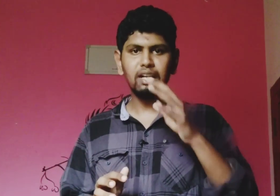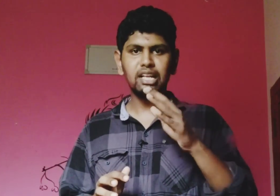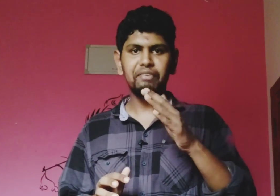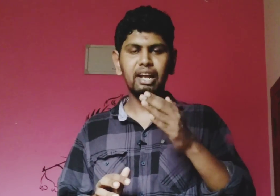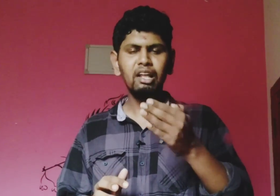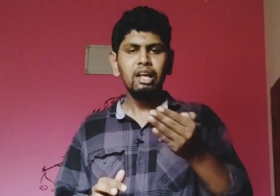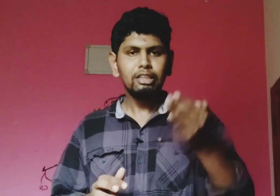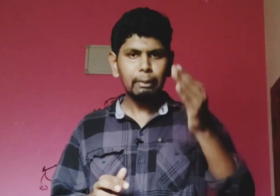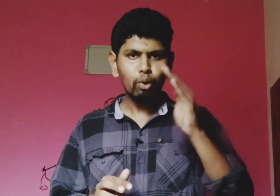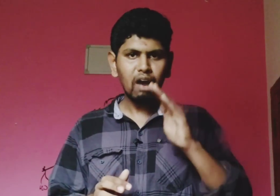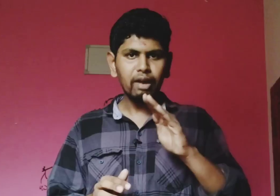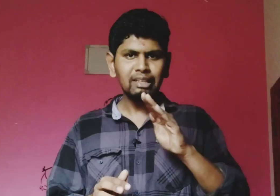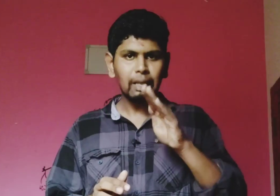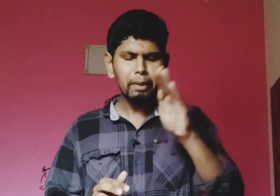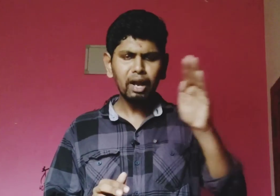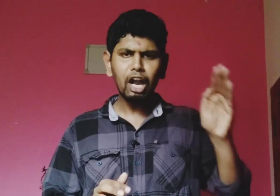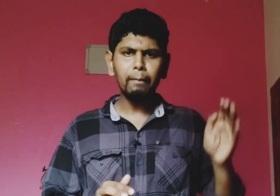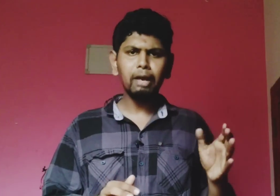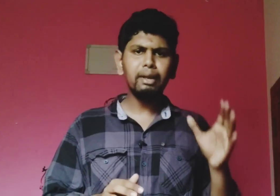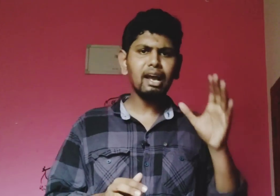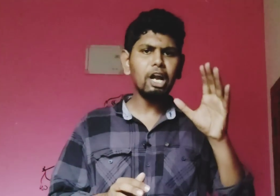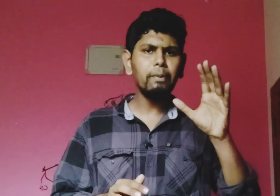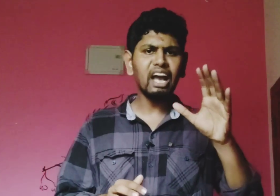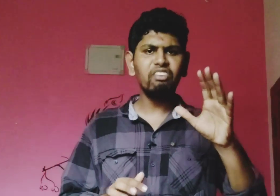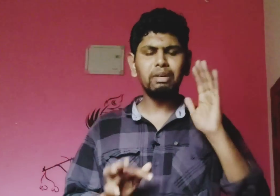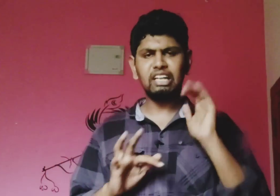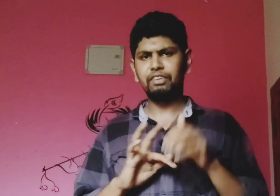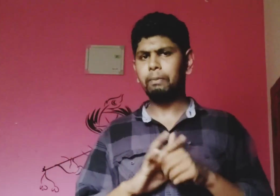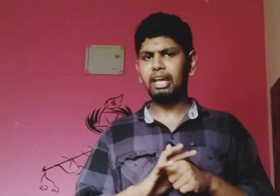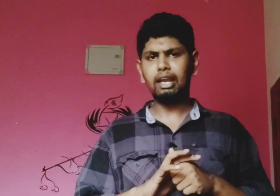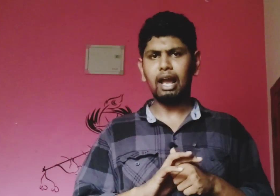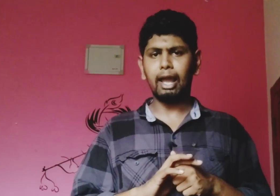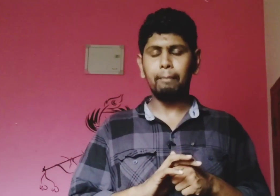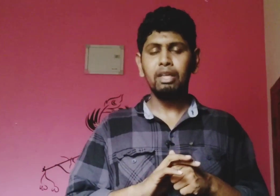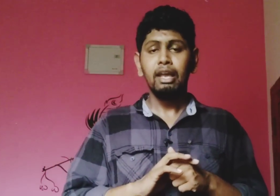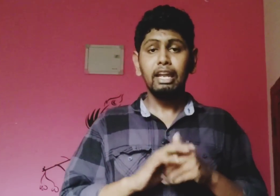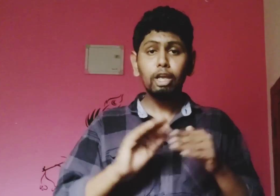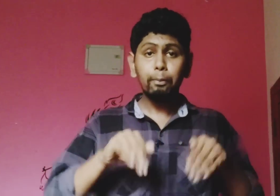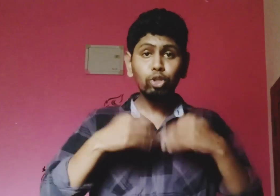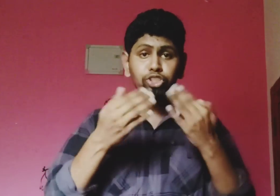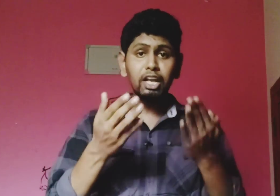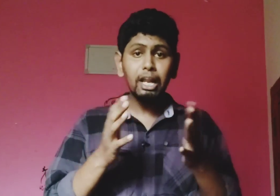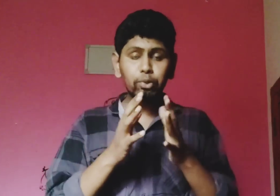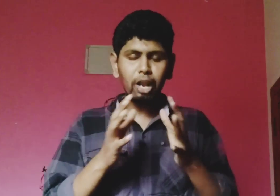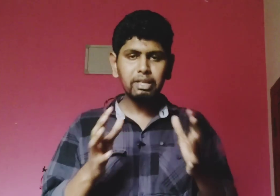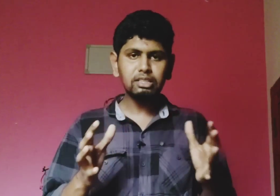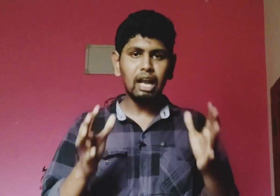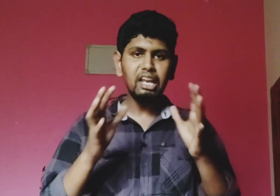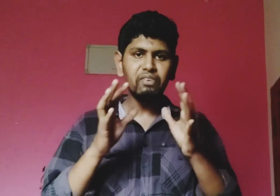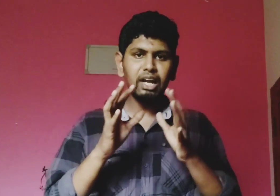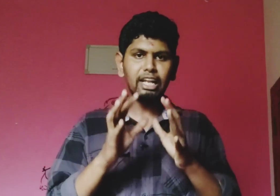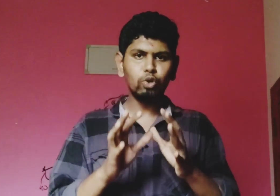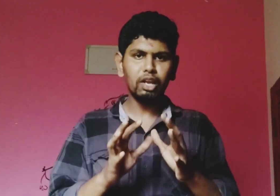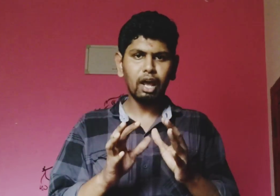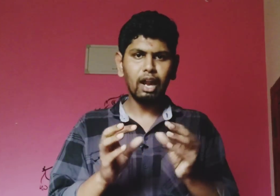சவுந்தரராஜன் அவர்கள் திமுகவை சமீப காலமாக மிக கடுமையாக விமர்சனம் வந்து பண்ணிக்கிருக்காங்க. இன்னைக்கு புதுச்சேரியில முதலமைச்சர் ஸ்டாலின் அவர்கள் என்ன